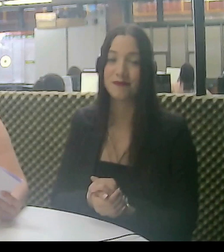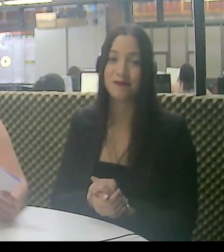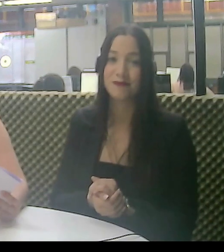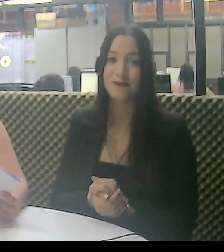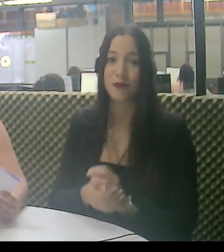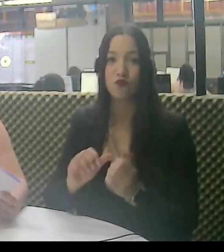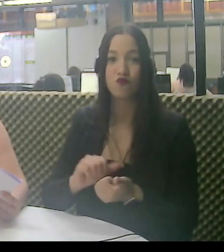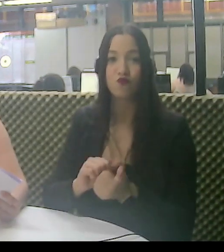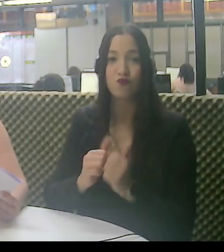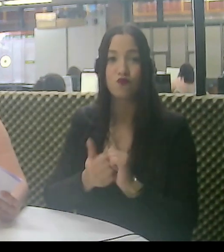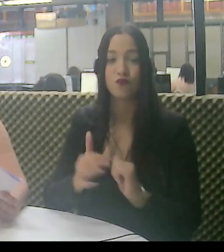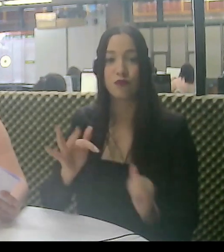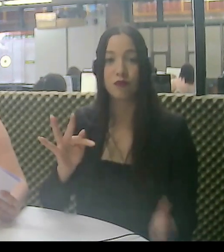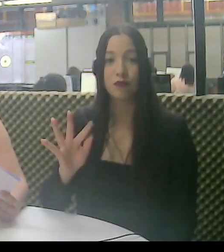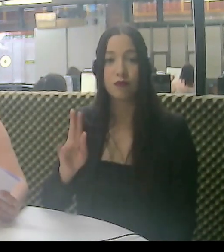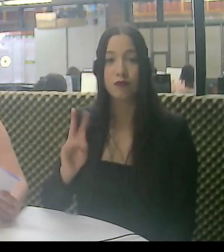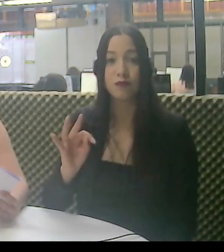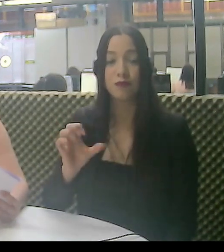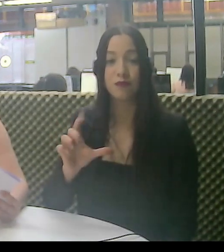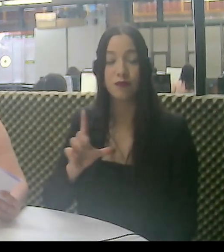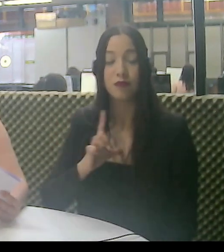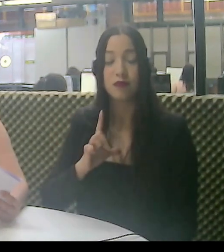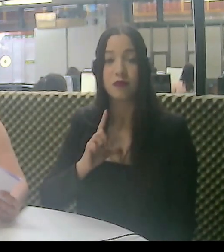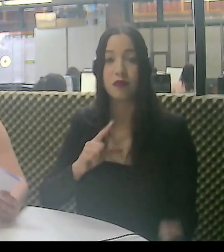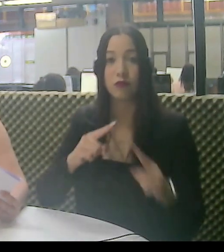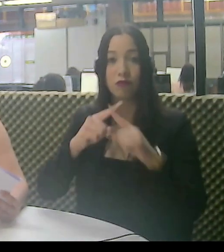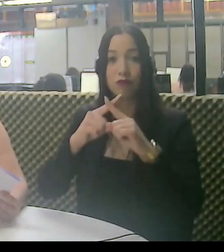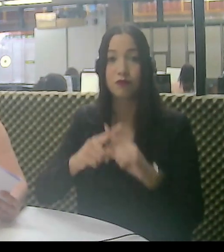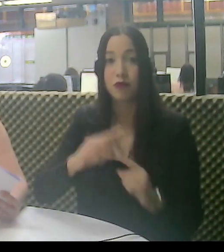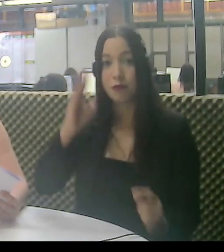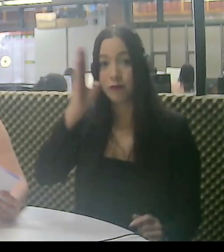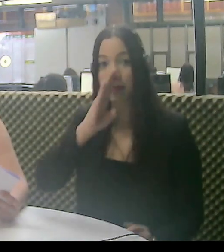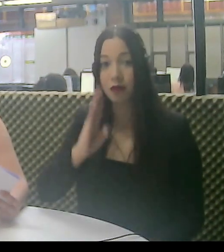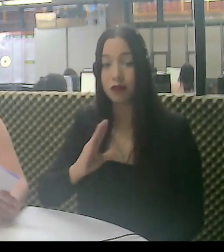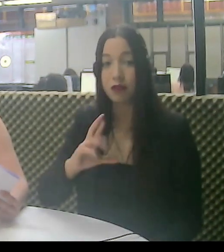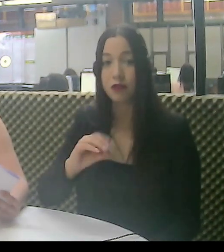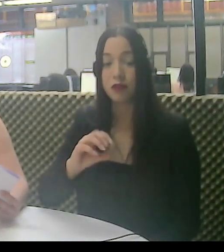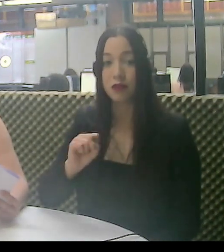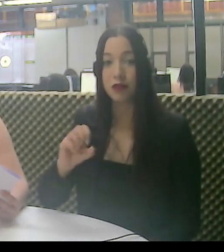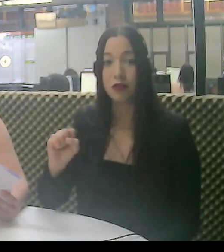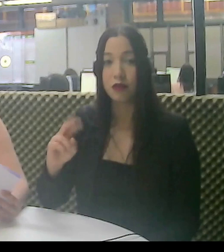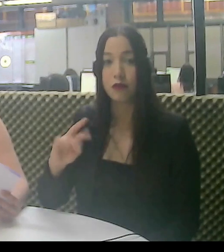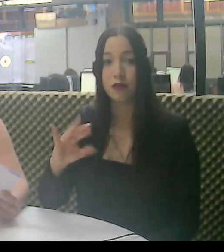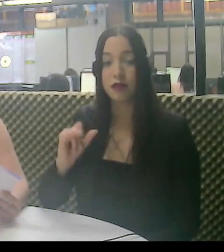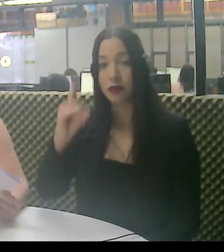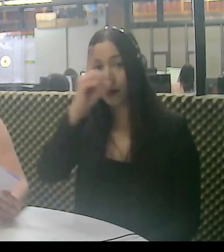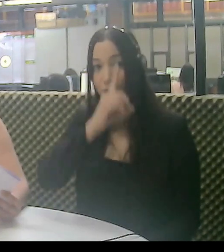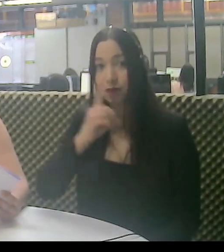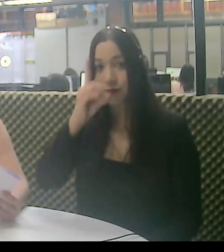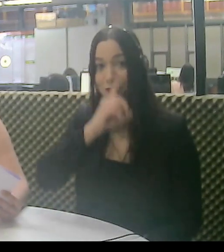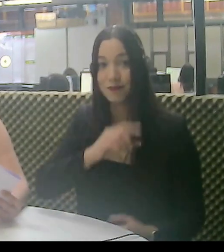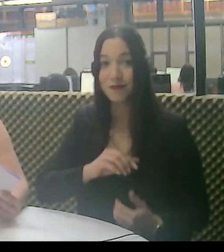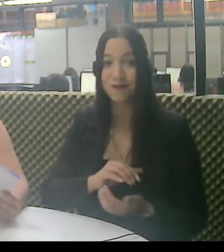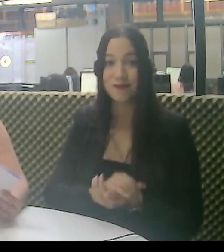atletas da futel disputam Copa Brasil de cross country no próximo domingo